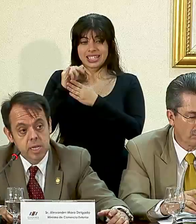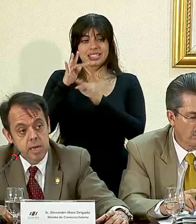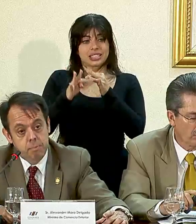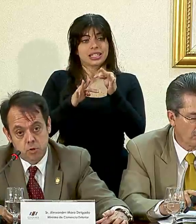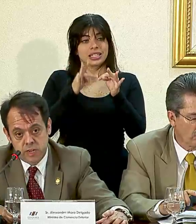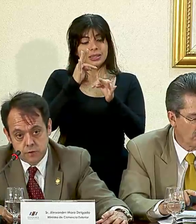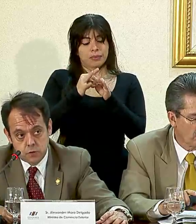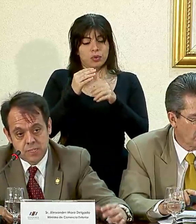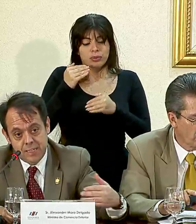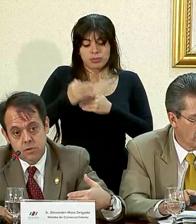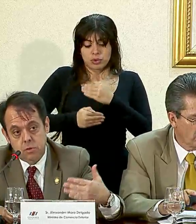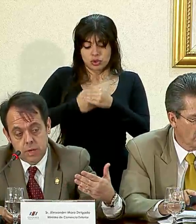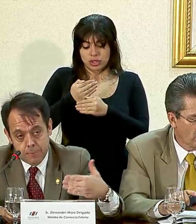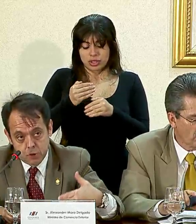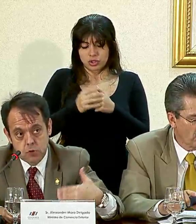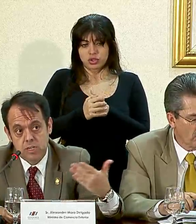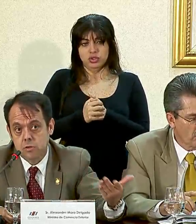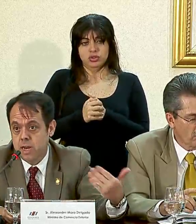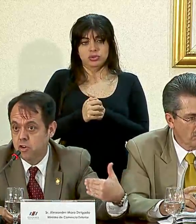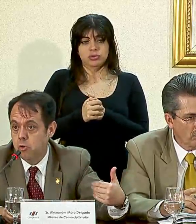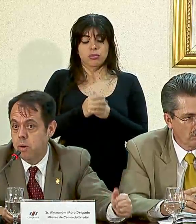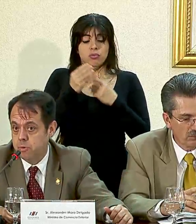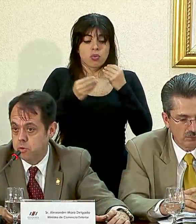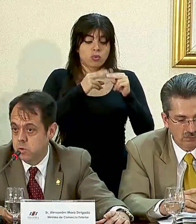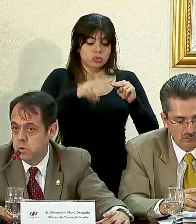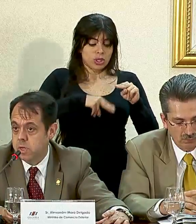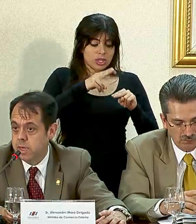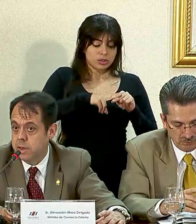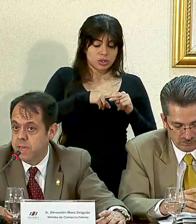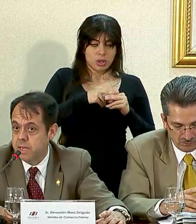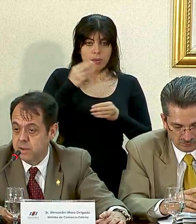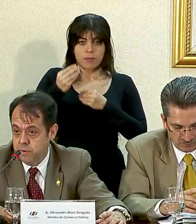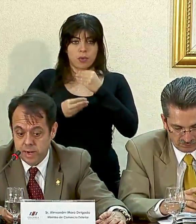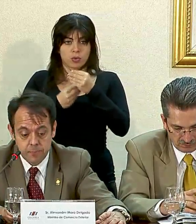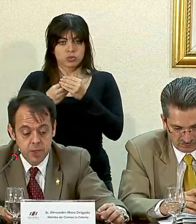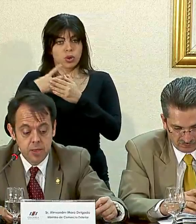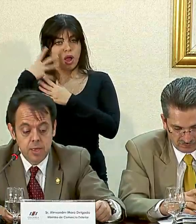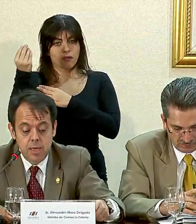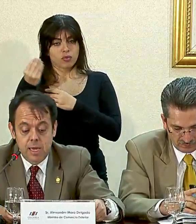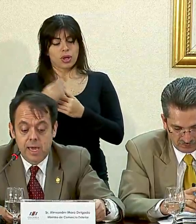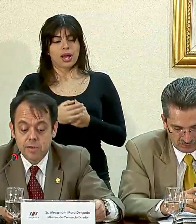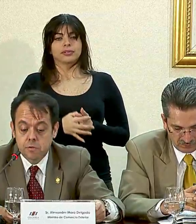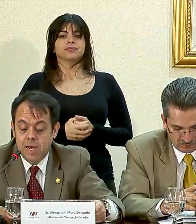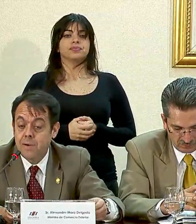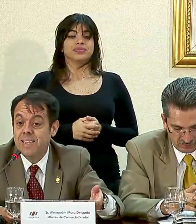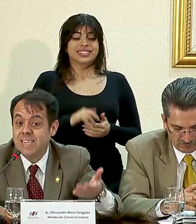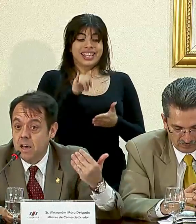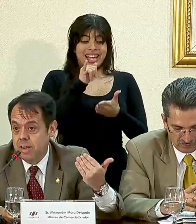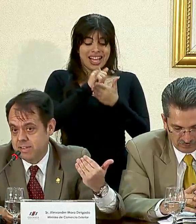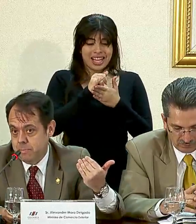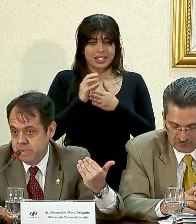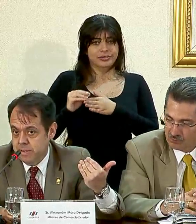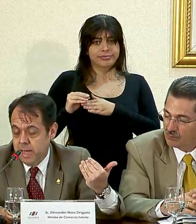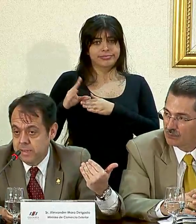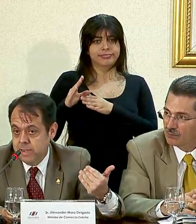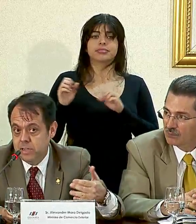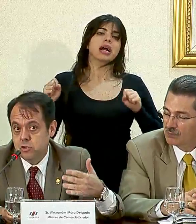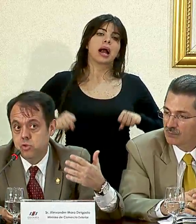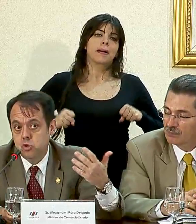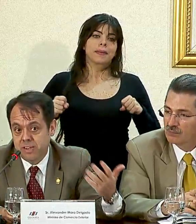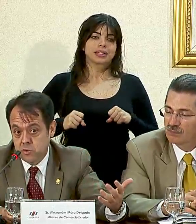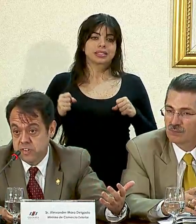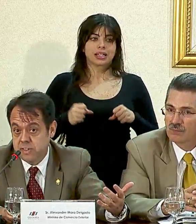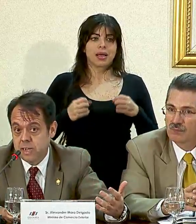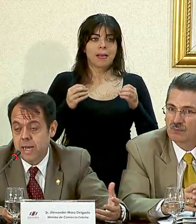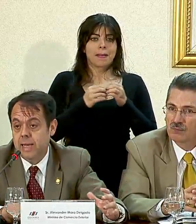tipo de procesos, tanto a producción nacional como a producción que viene de afuera. Eso ha levantado las capacidades y ha